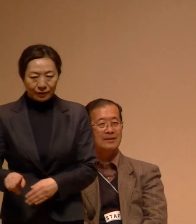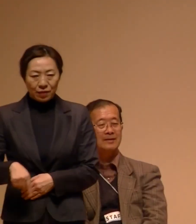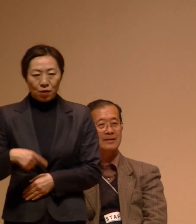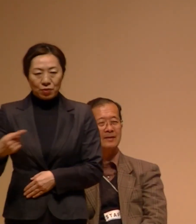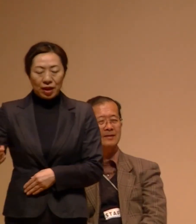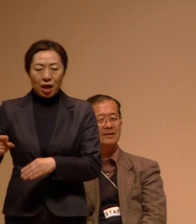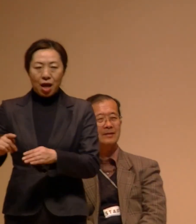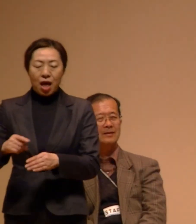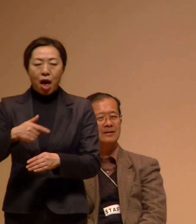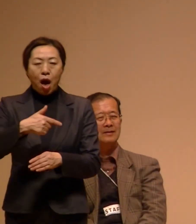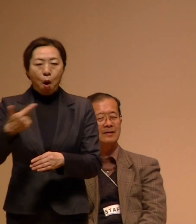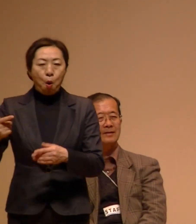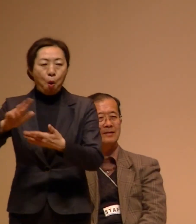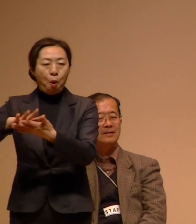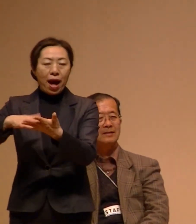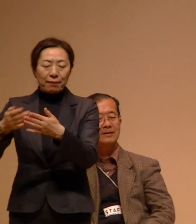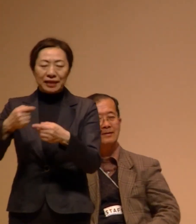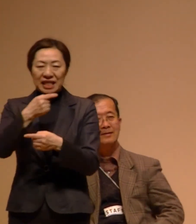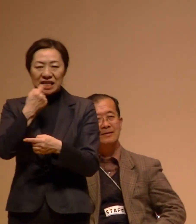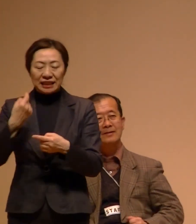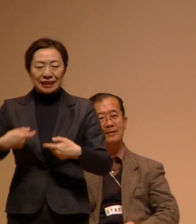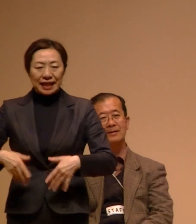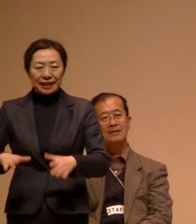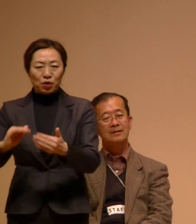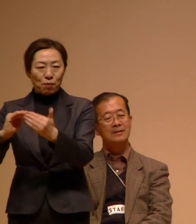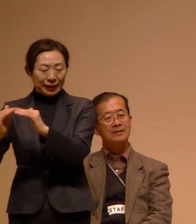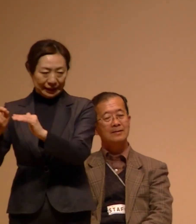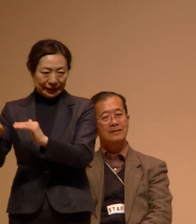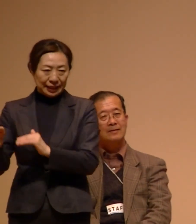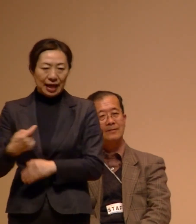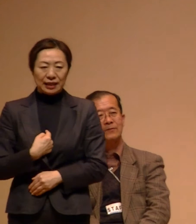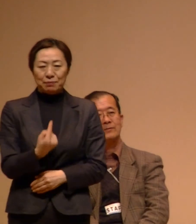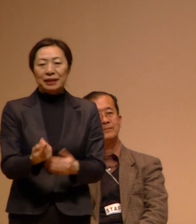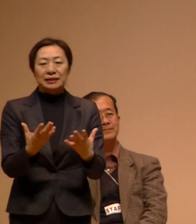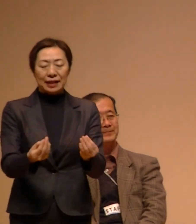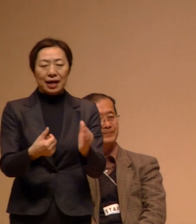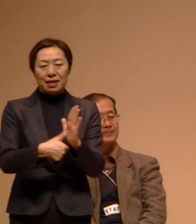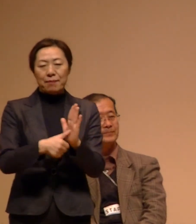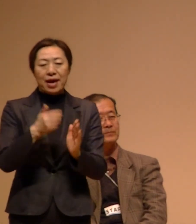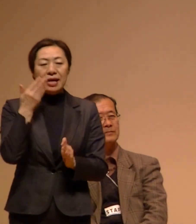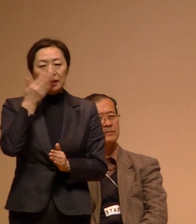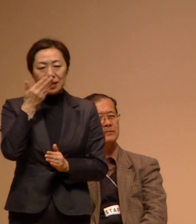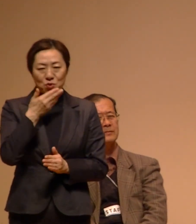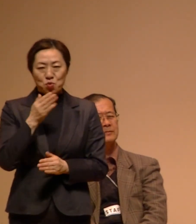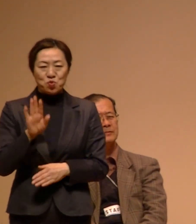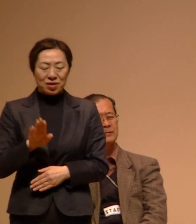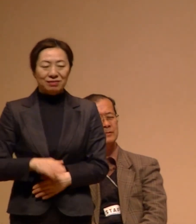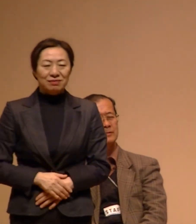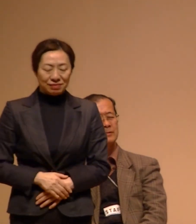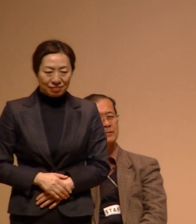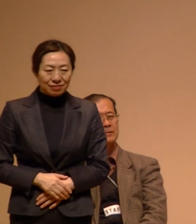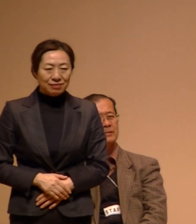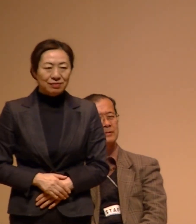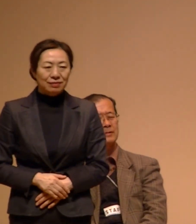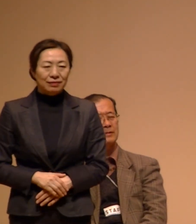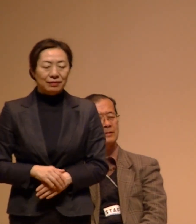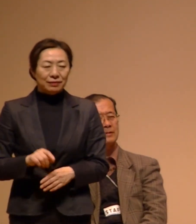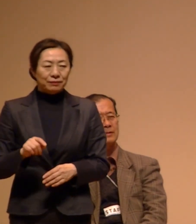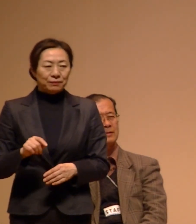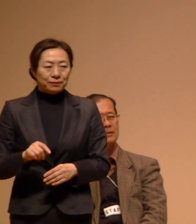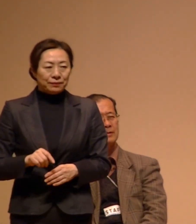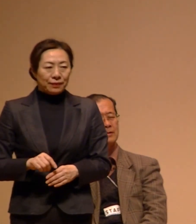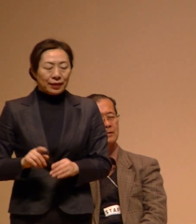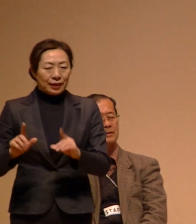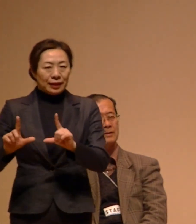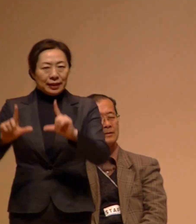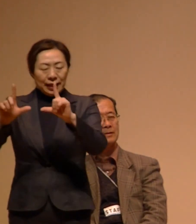がとうございます。 大網白里町上谷神殿から来ました、佐藤と申します。上谷神殿、ま